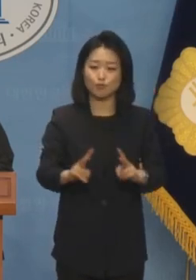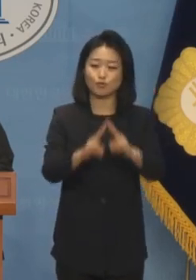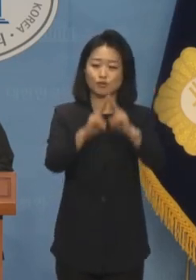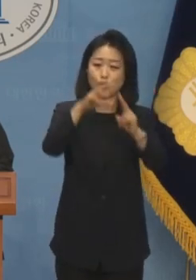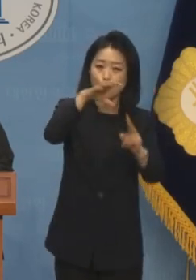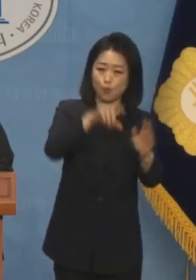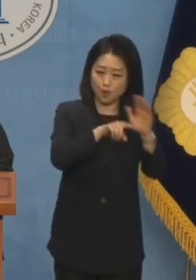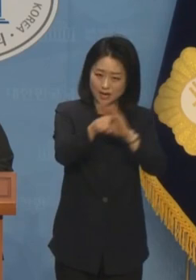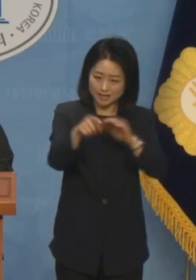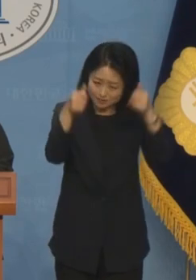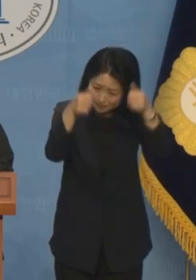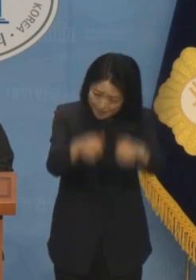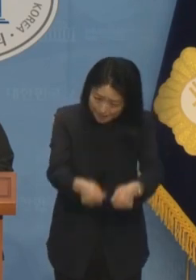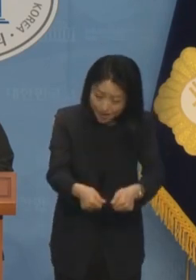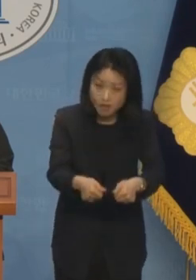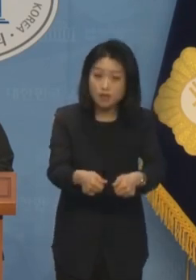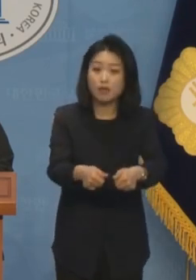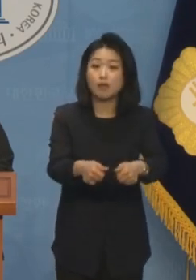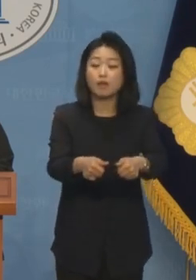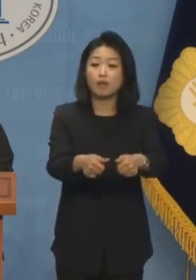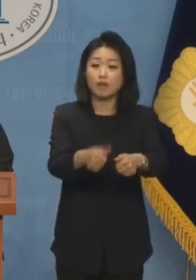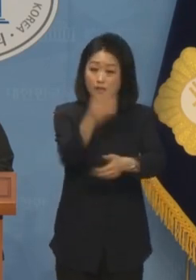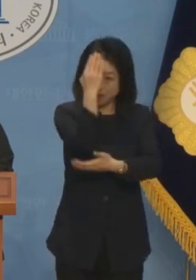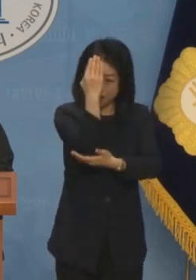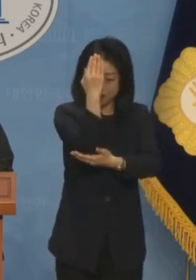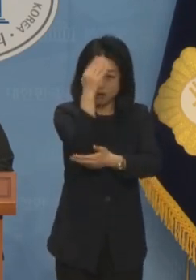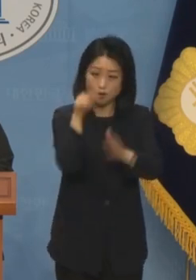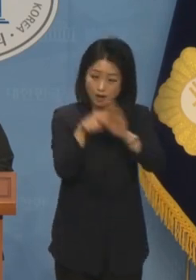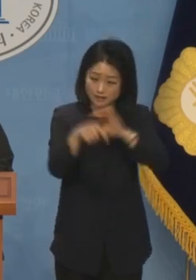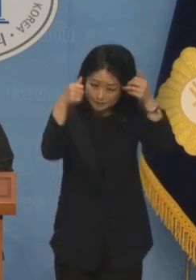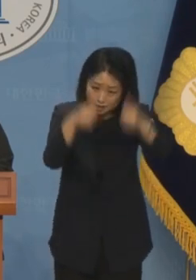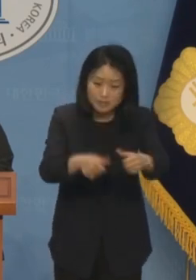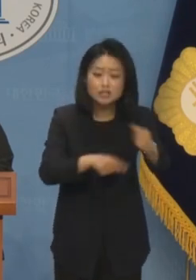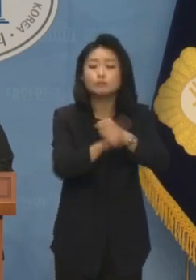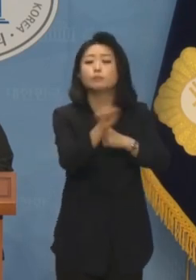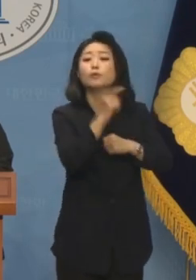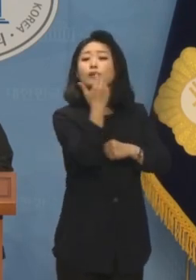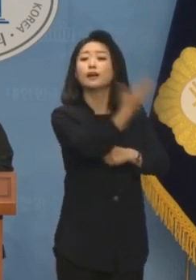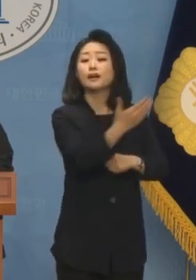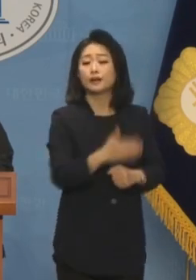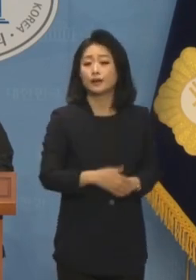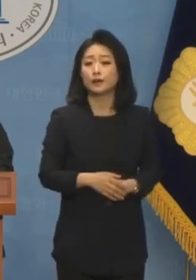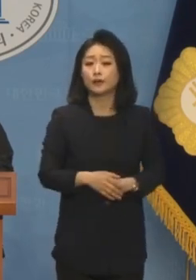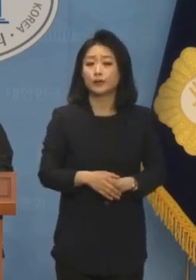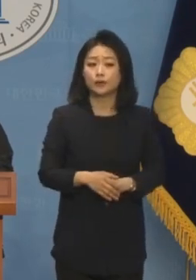찾아 참배한들 그 무슨 의미가 있겠습니까?